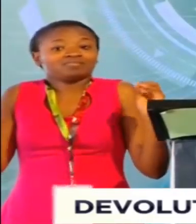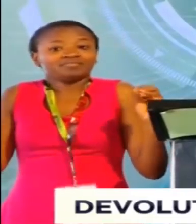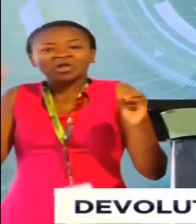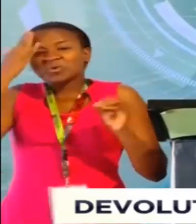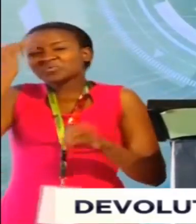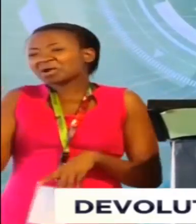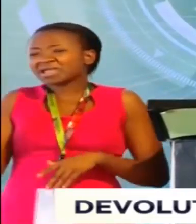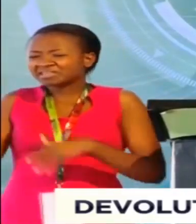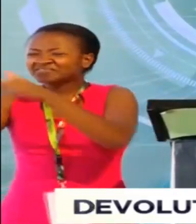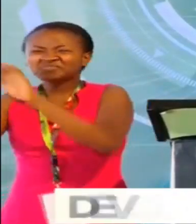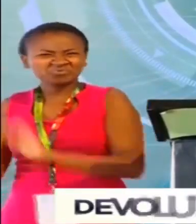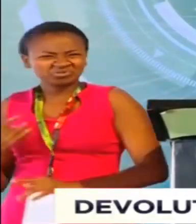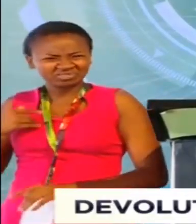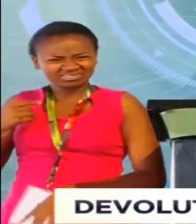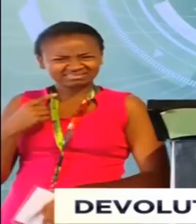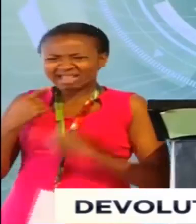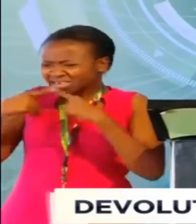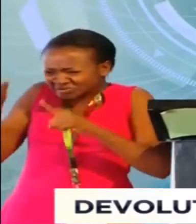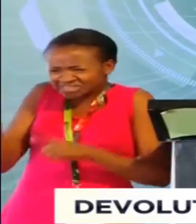Why do we have to take it to funerals?